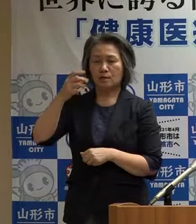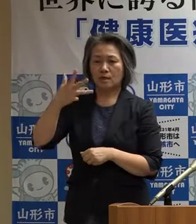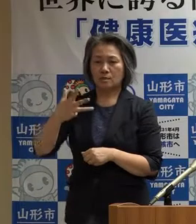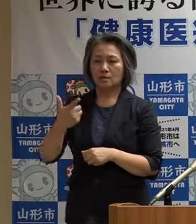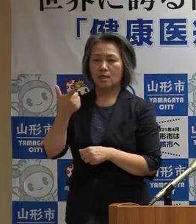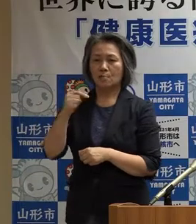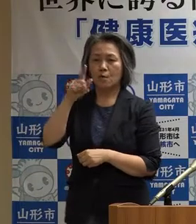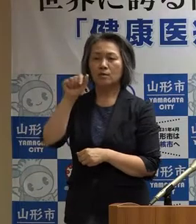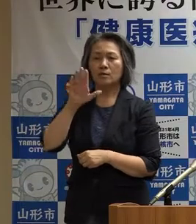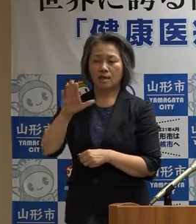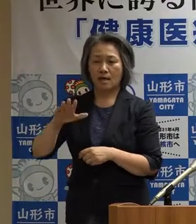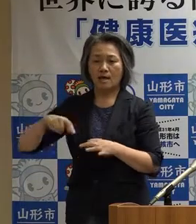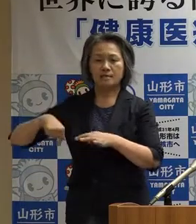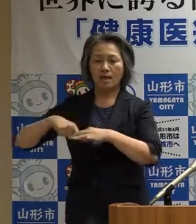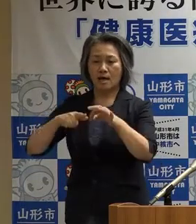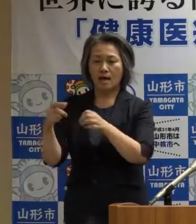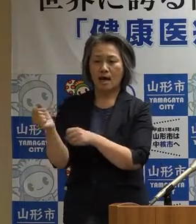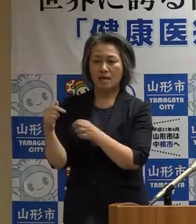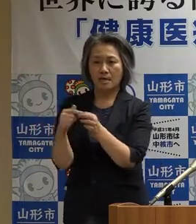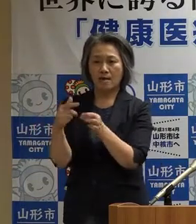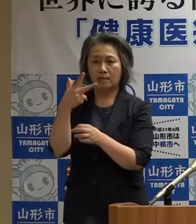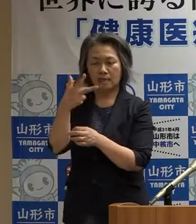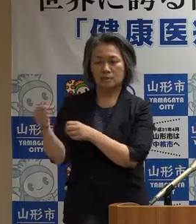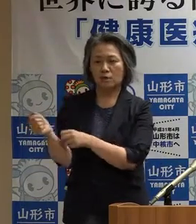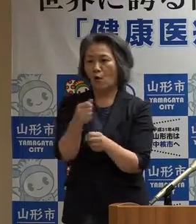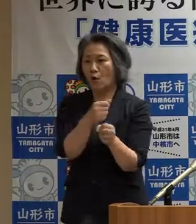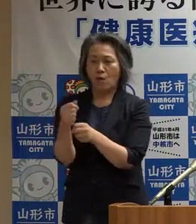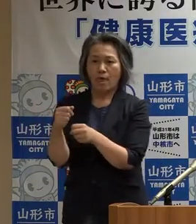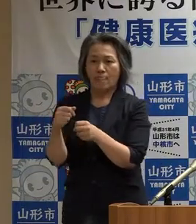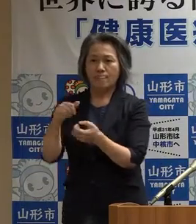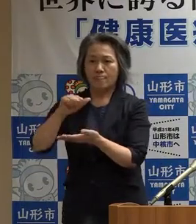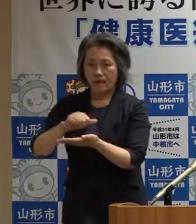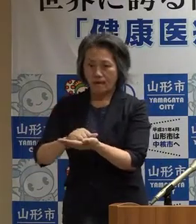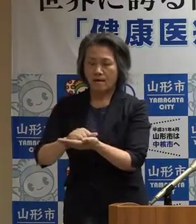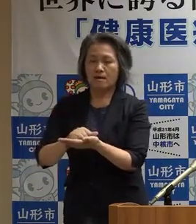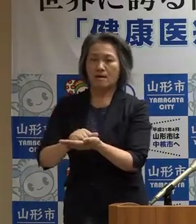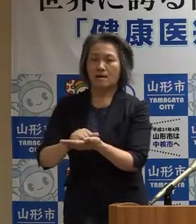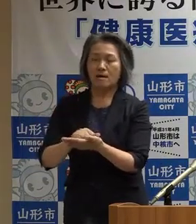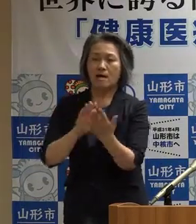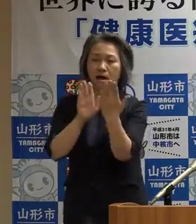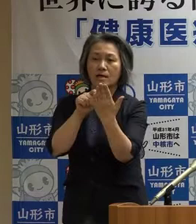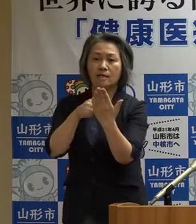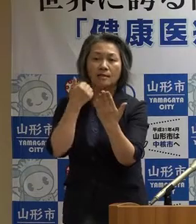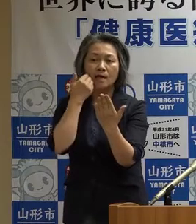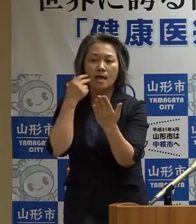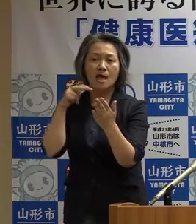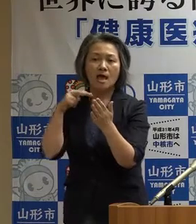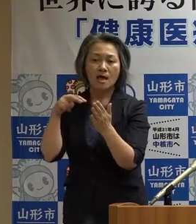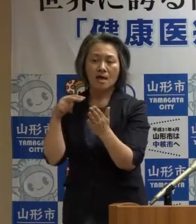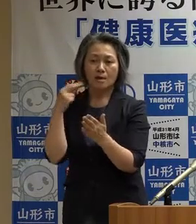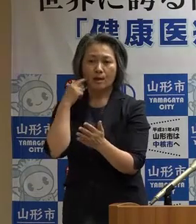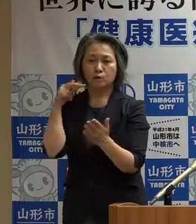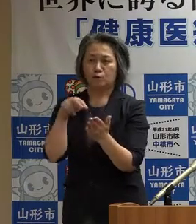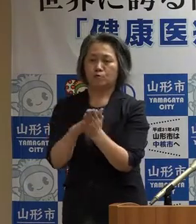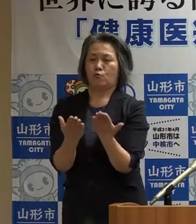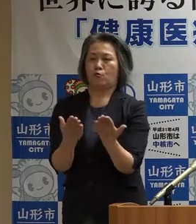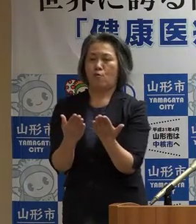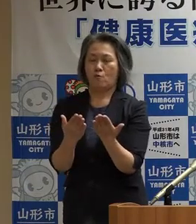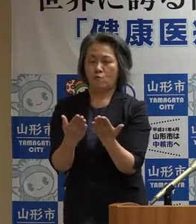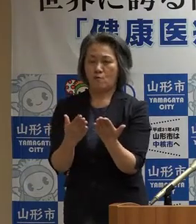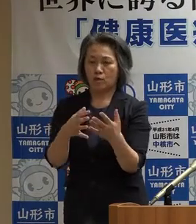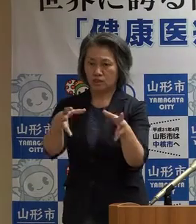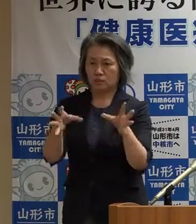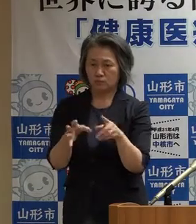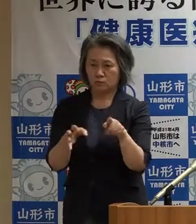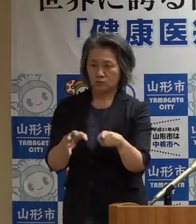リオ山形、山形市応援デー松本山が FC 戦についてお知らせいたします。本事業は市町村ごとに割り